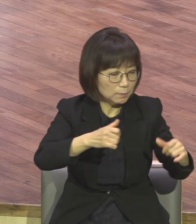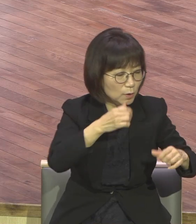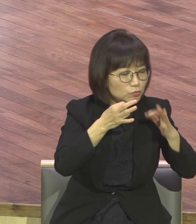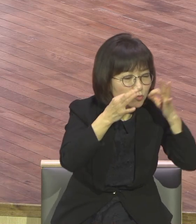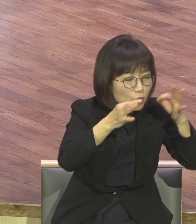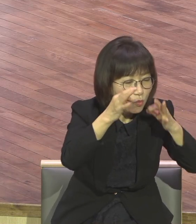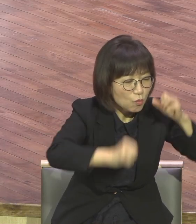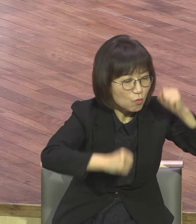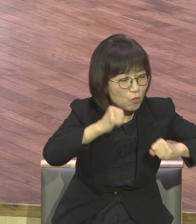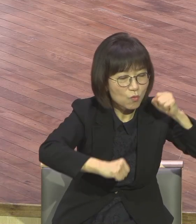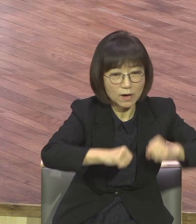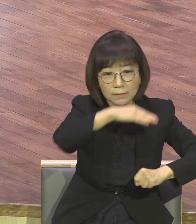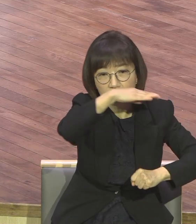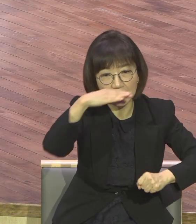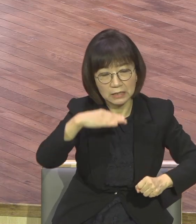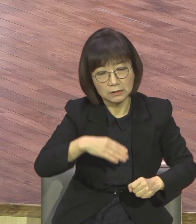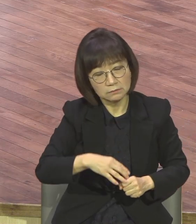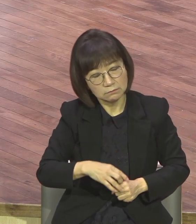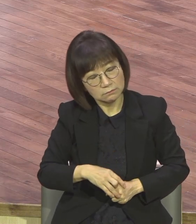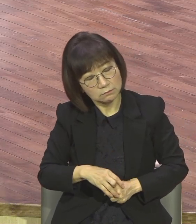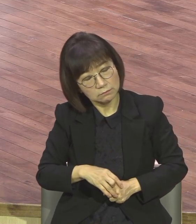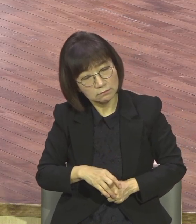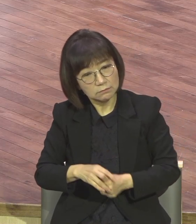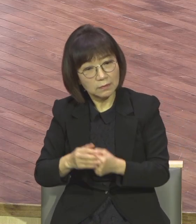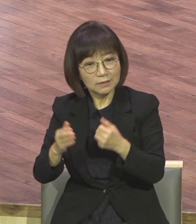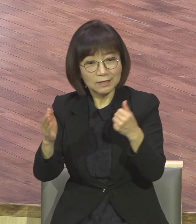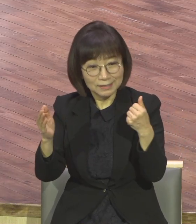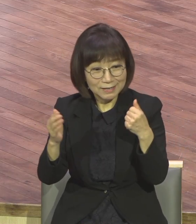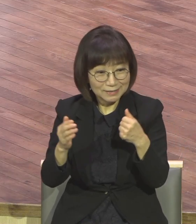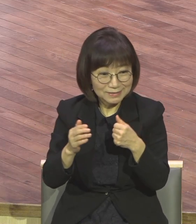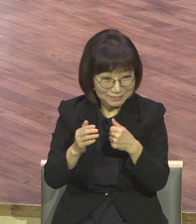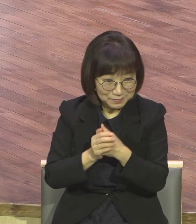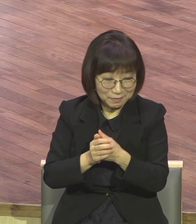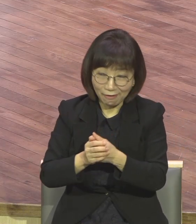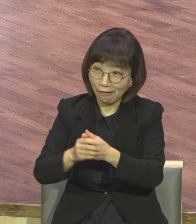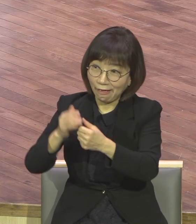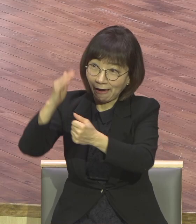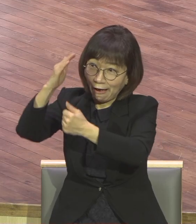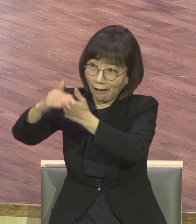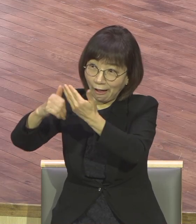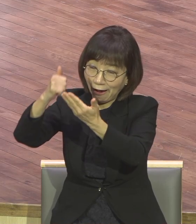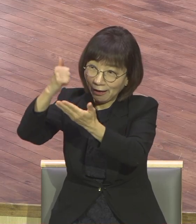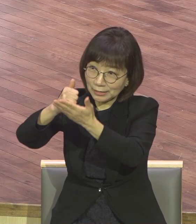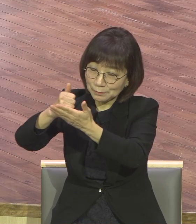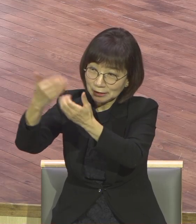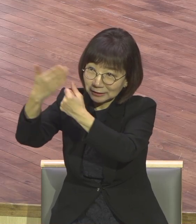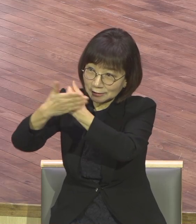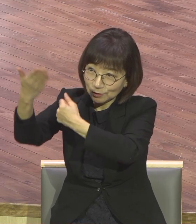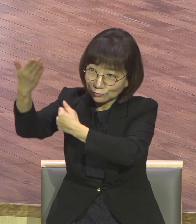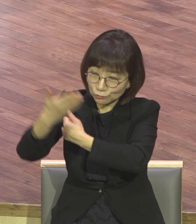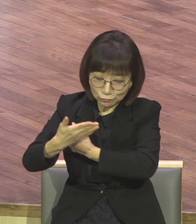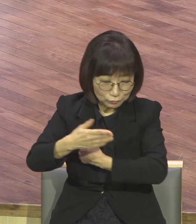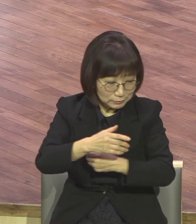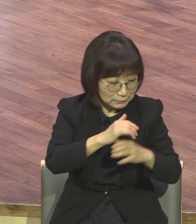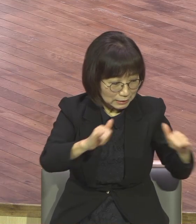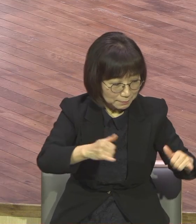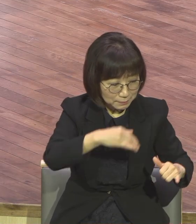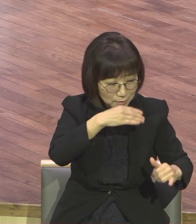해야 구원받으니까 막 구원과 믿음이 이 행위가 같이 가야 되니까 50-50이니까